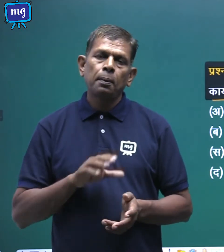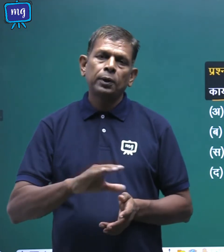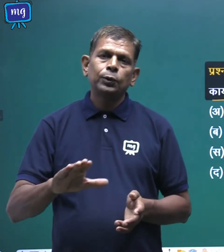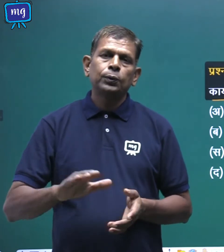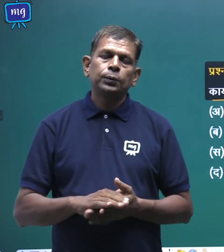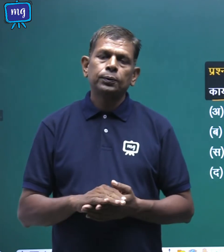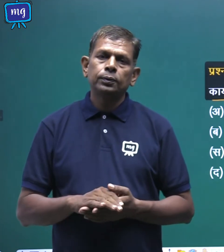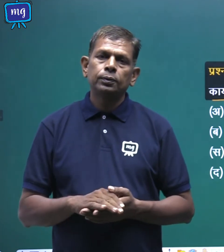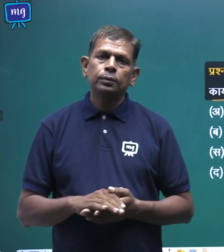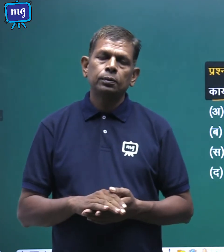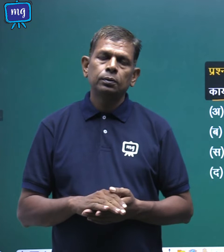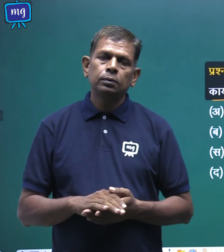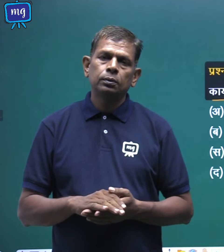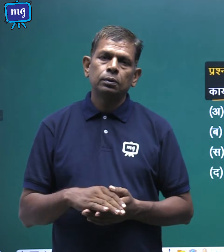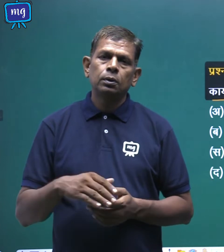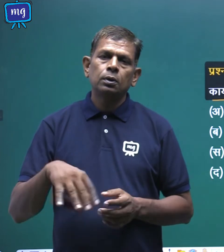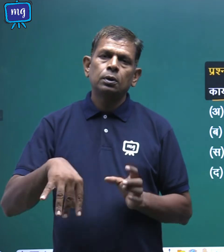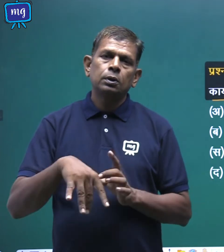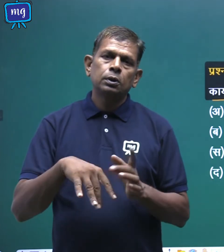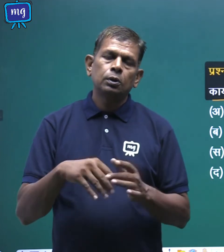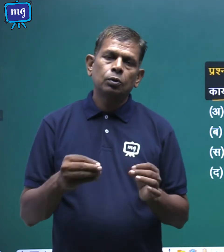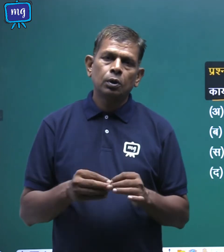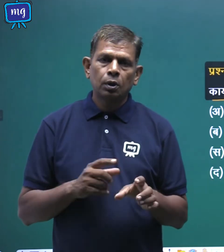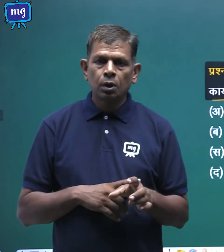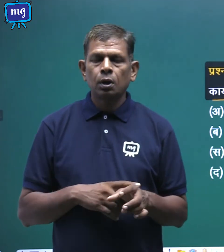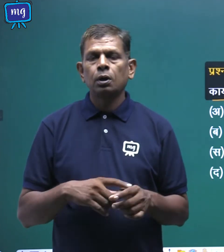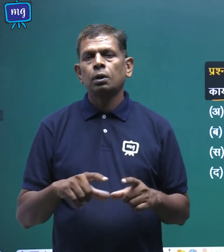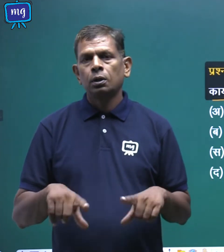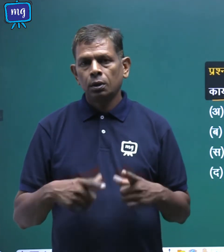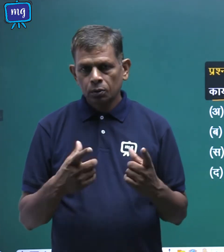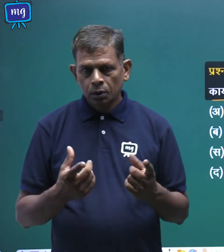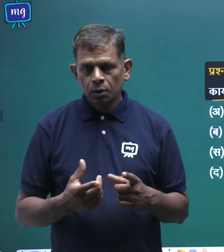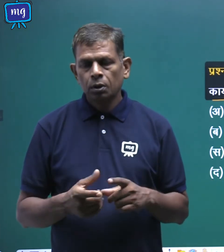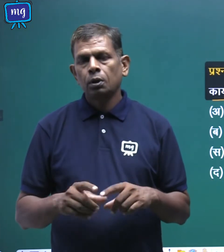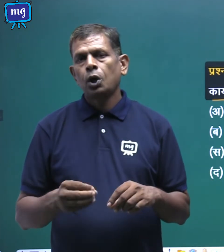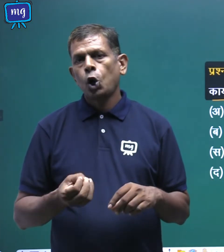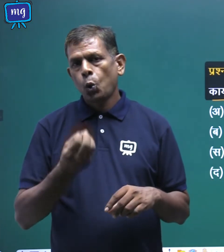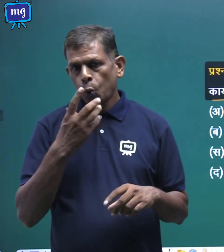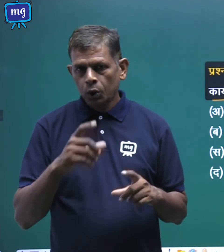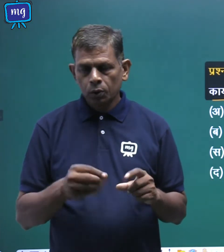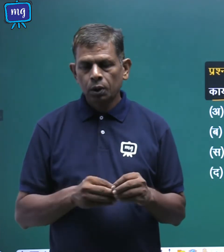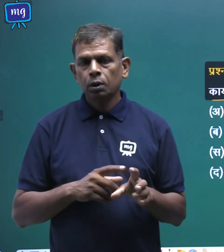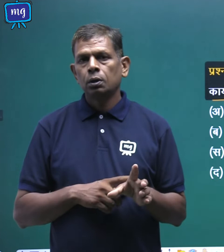बच्चों, जड़ द्वारा, तने द्वारा, फूल द्वारा